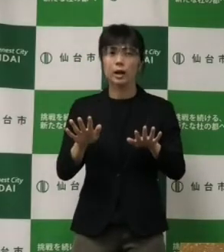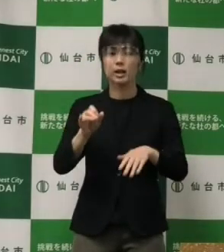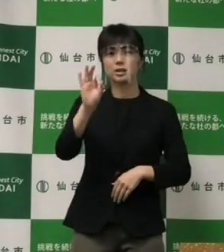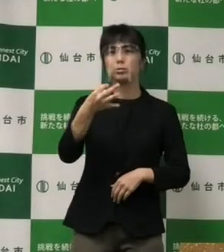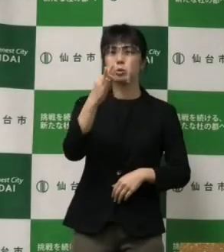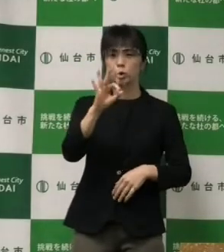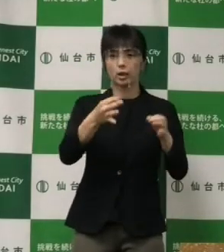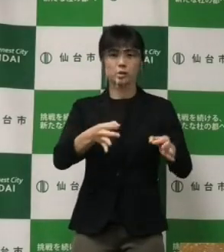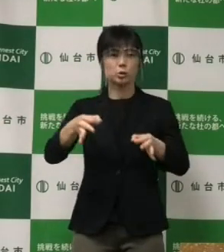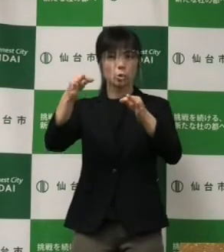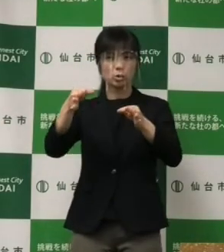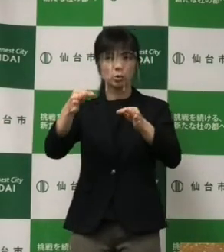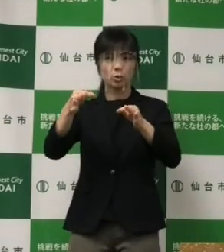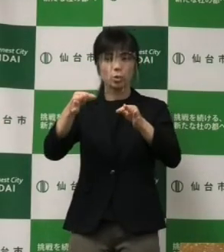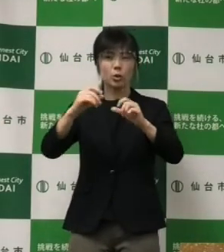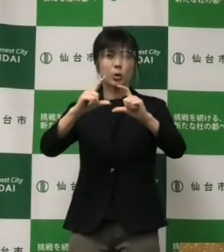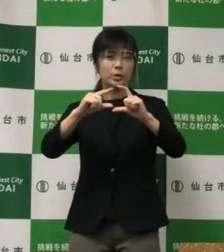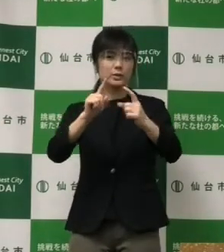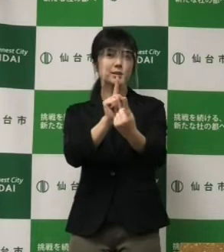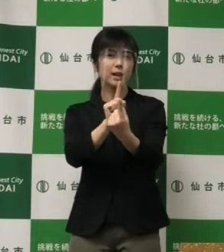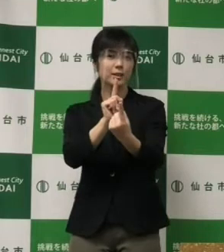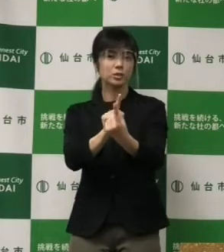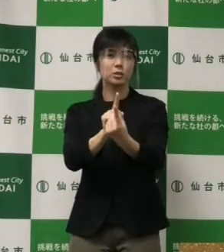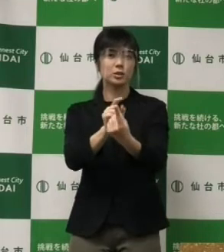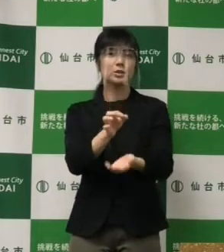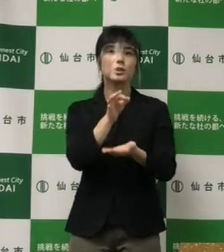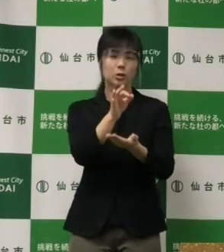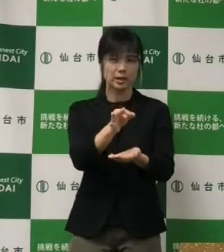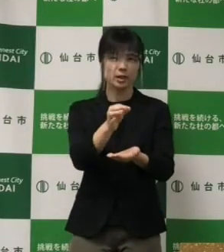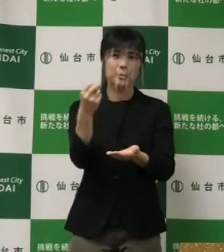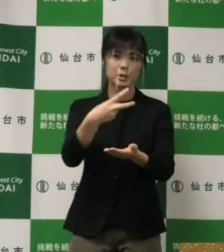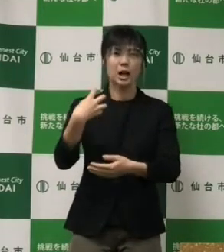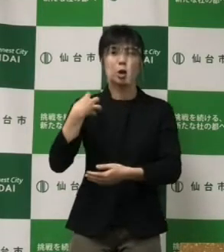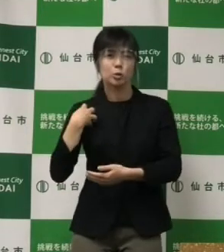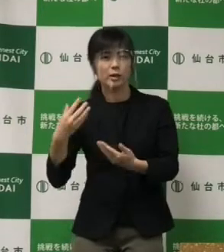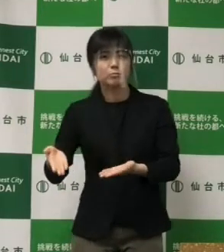価上昇分に対する、助成とかですね、負担軽減、そういったもの